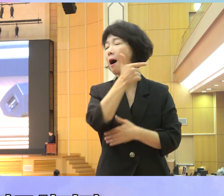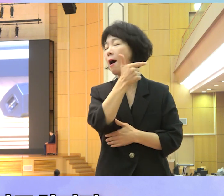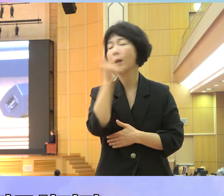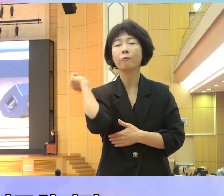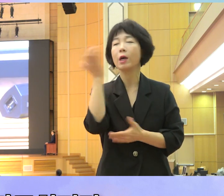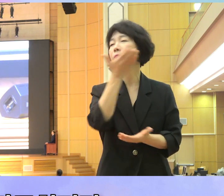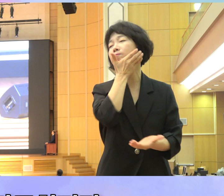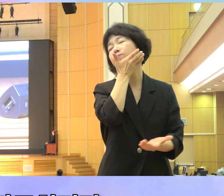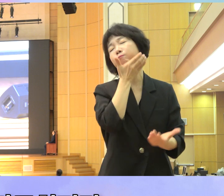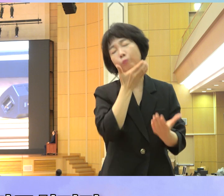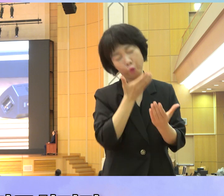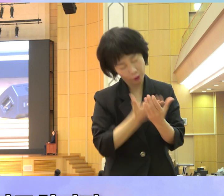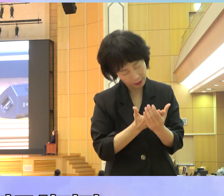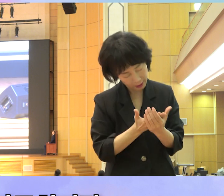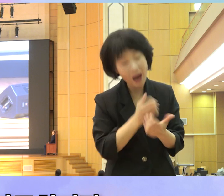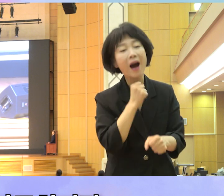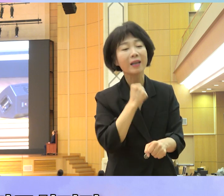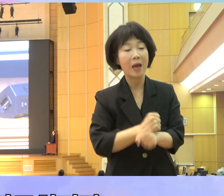무엇보다